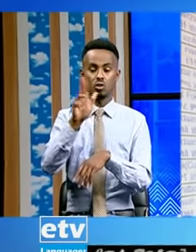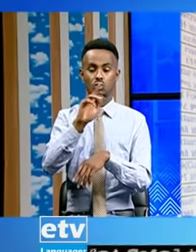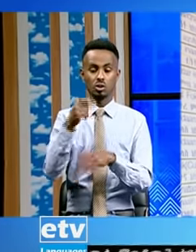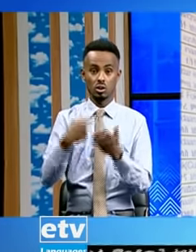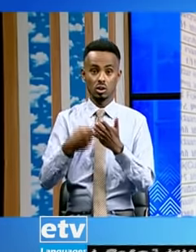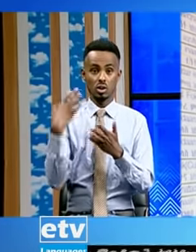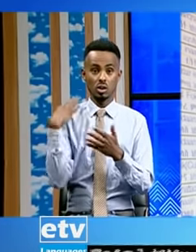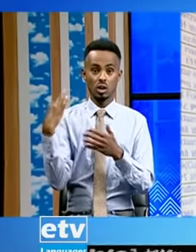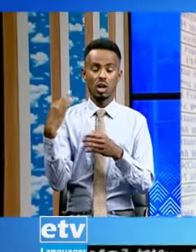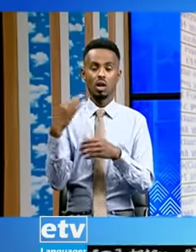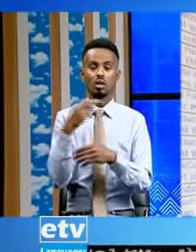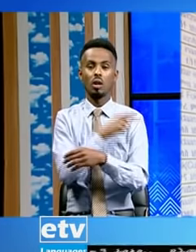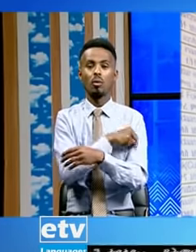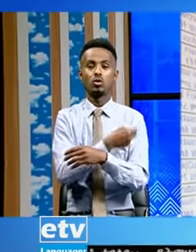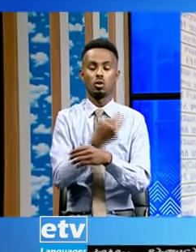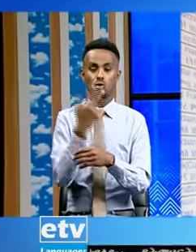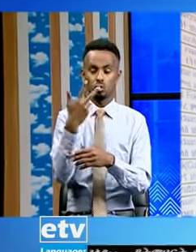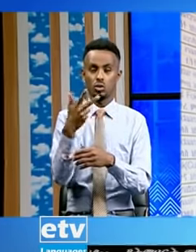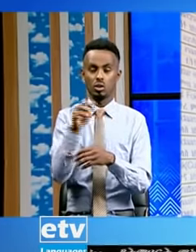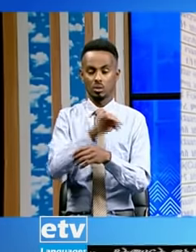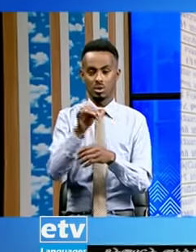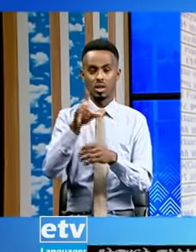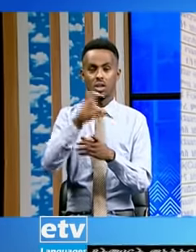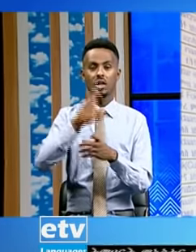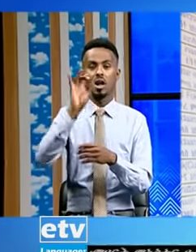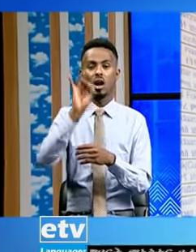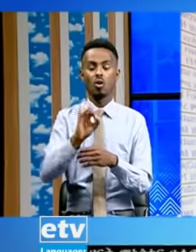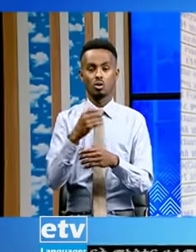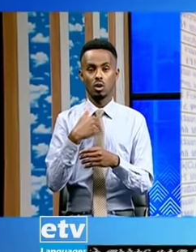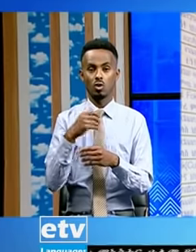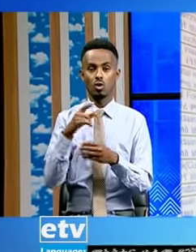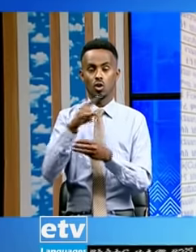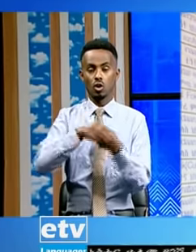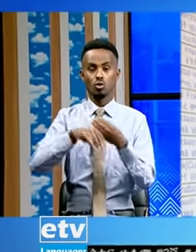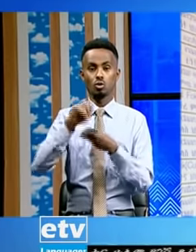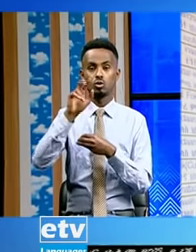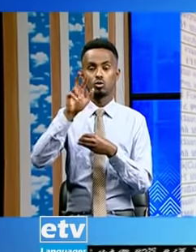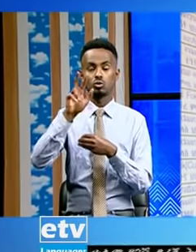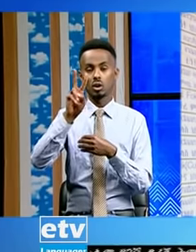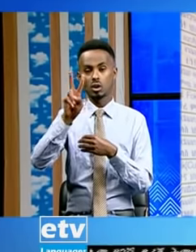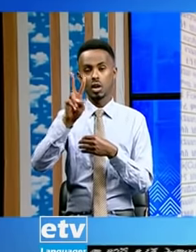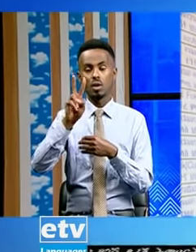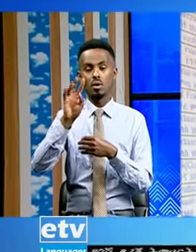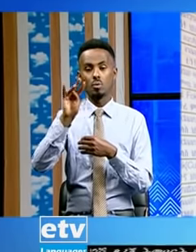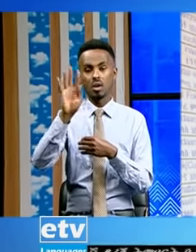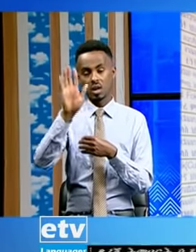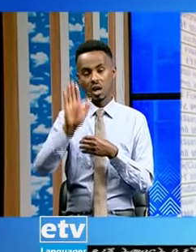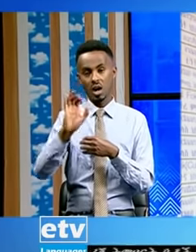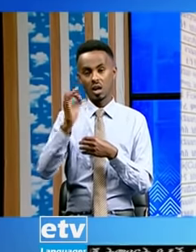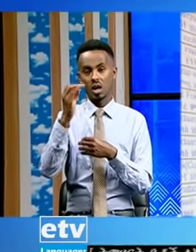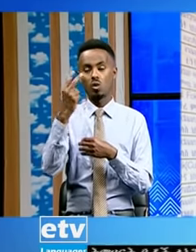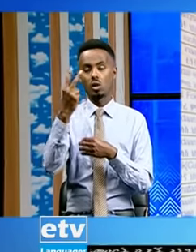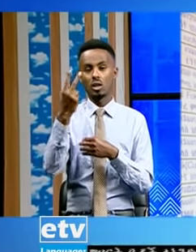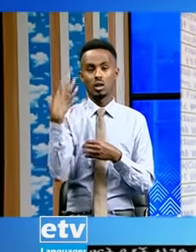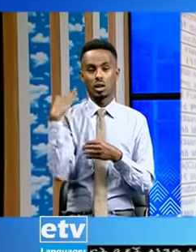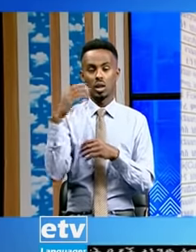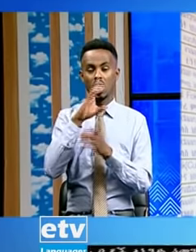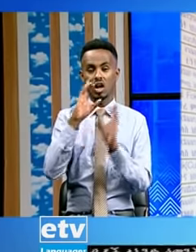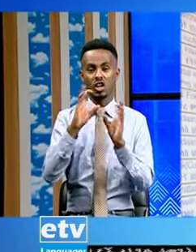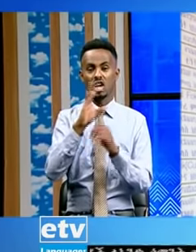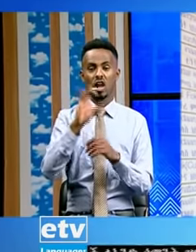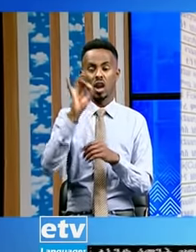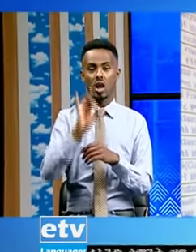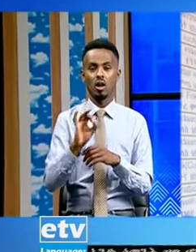3 ጤና ጣቢያዎች አሉ፣ ተመሳሳይ ጤና ኬላዎች አሉ። ዞን 2 ላይ መጋሌ ላይ ልክ እንደዛው ወደ 2 ጤና ኬላዎች